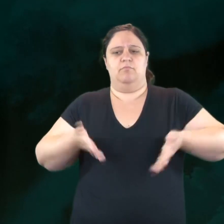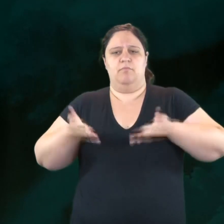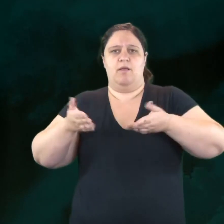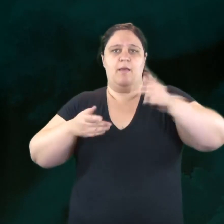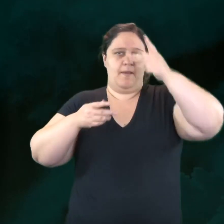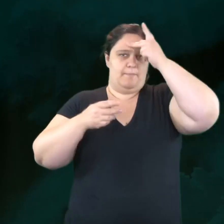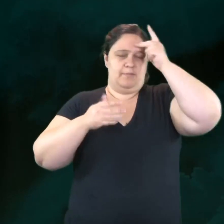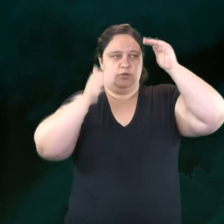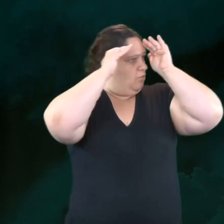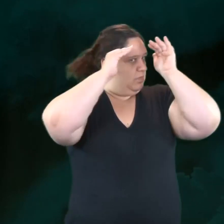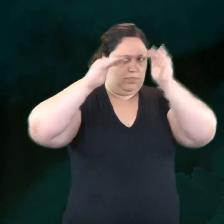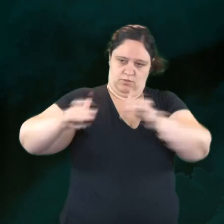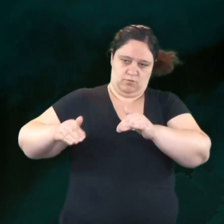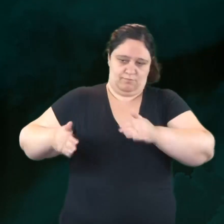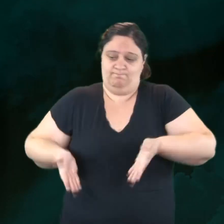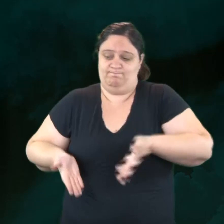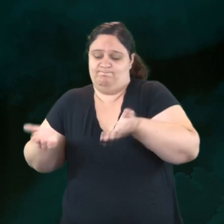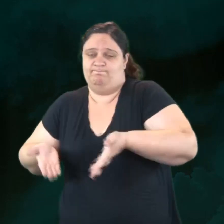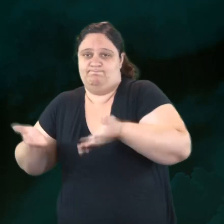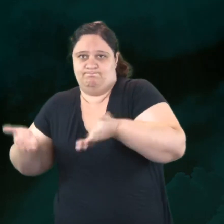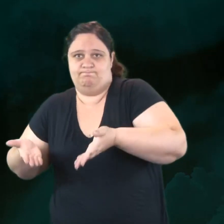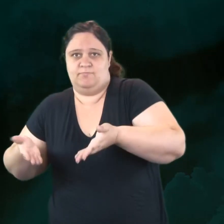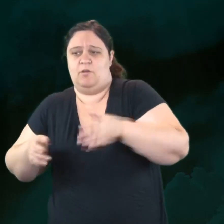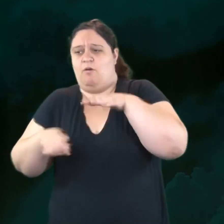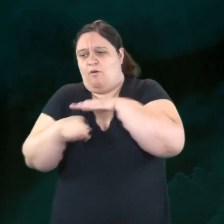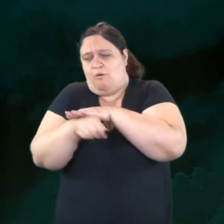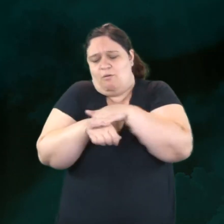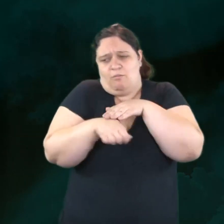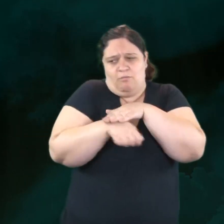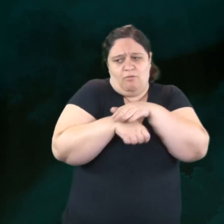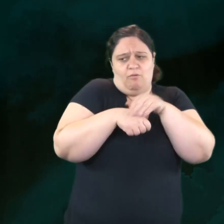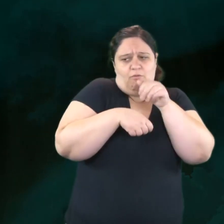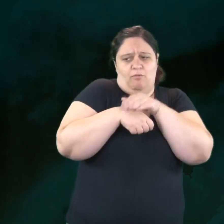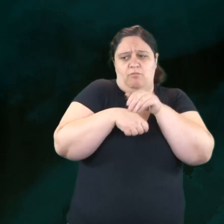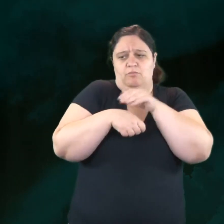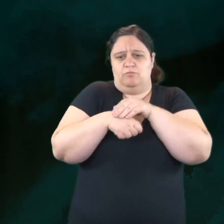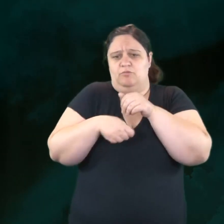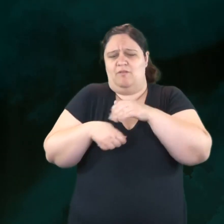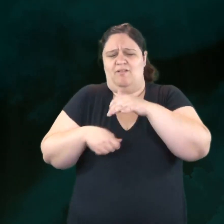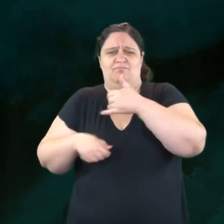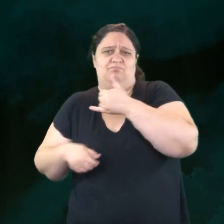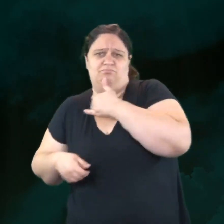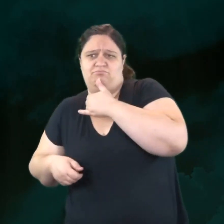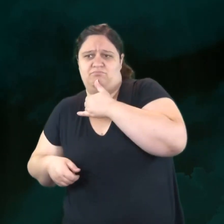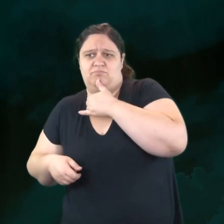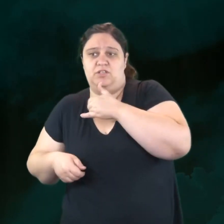insubmissos, consolar os desanimados, amparar os fracos e ser longânimo para